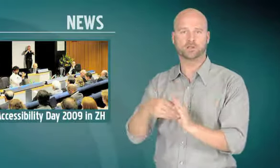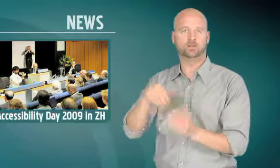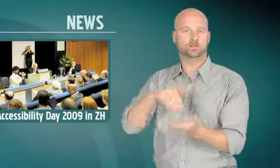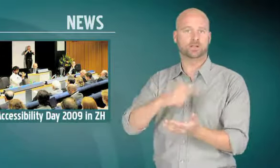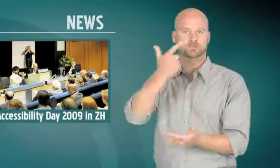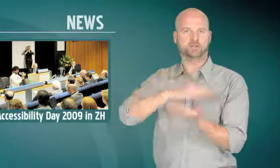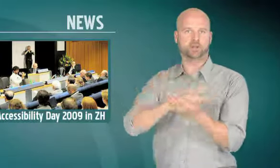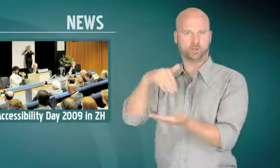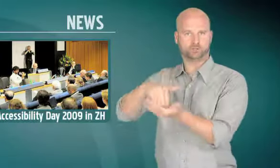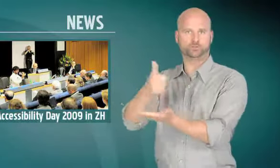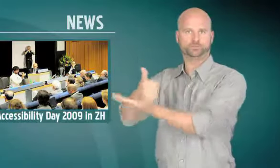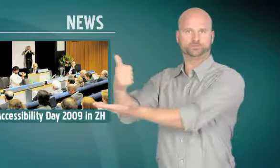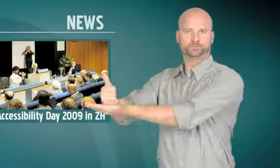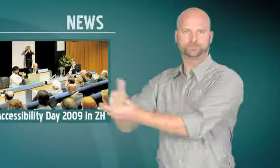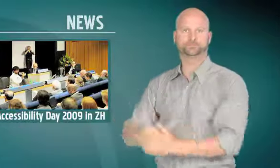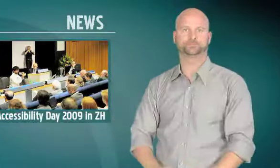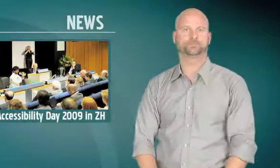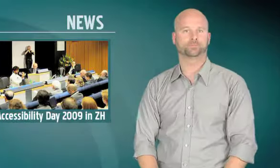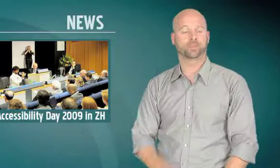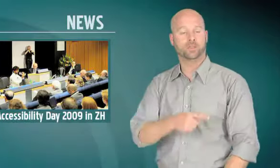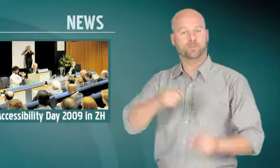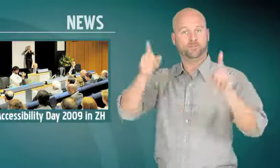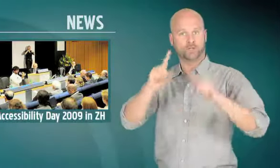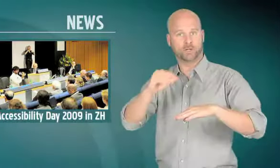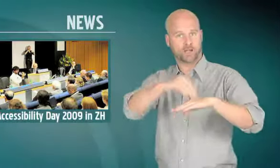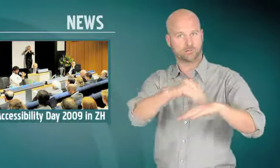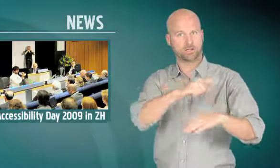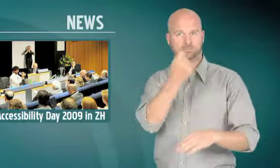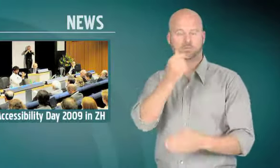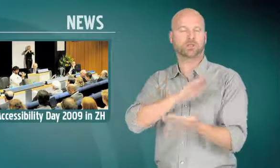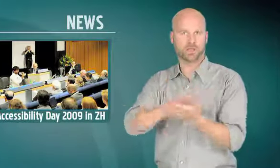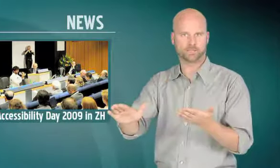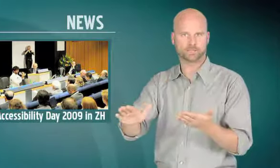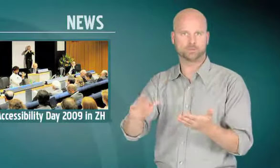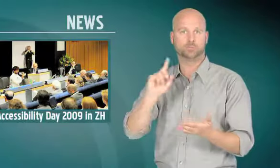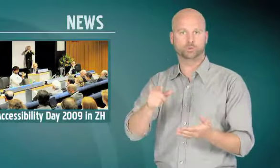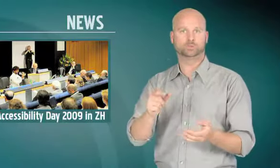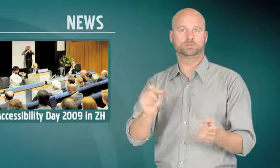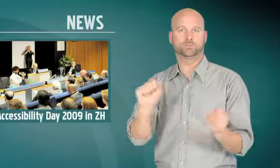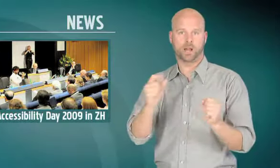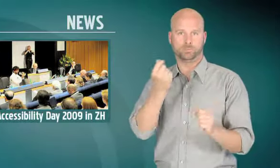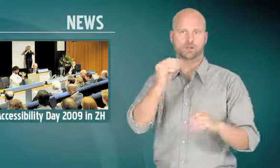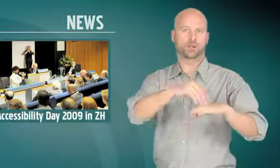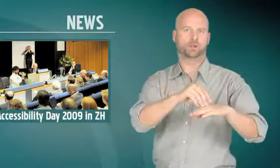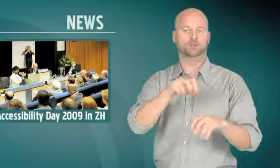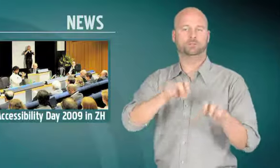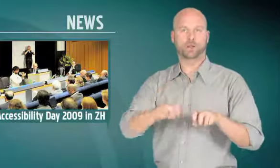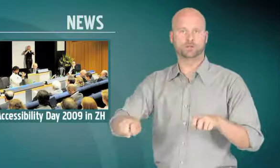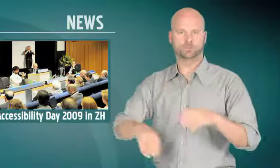werden 2 Dolmetscher anwesend sein. Die Anmeldung zu dieser Veranstaltung ist kostenlos. Man sollte sich jedoch bald anmelden, da die